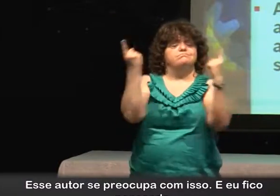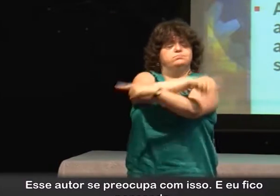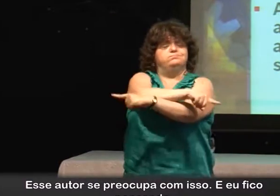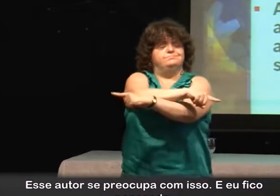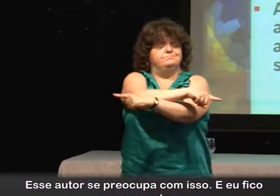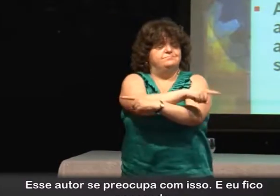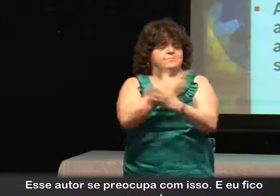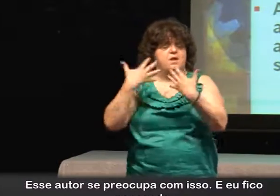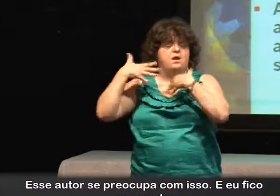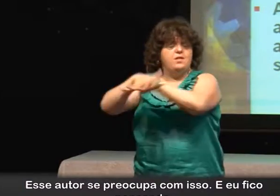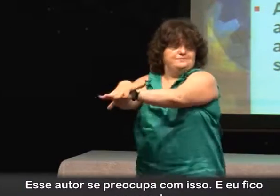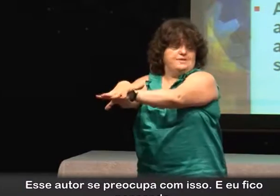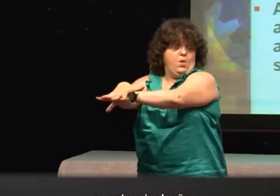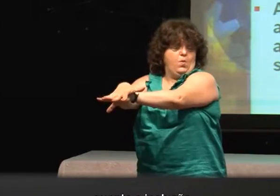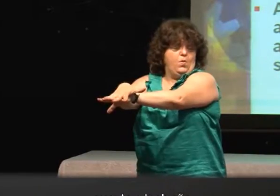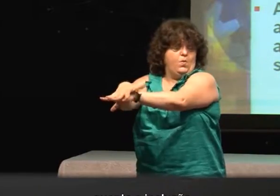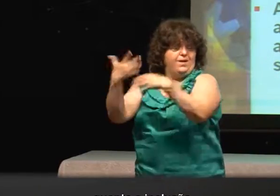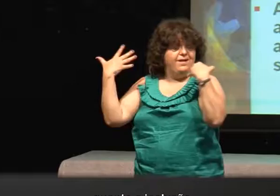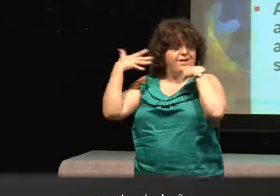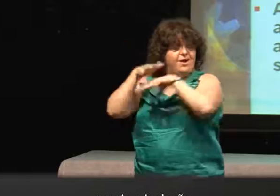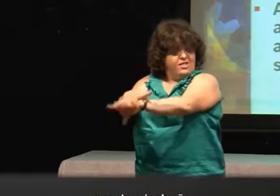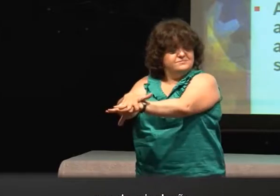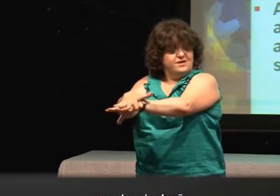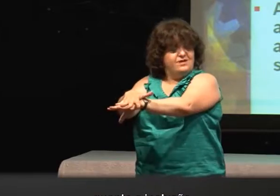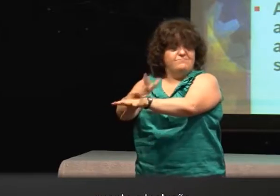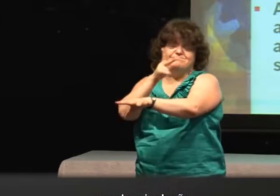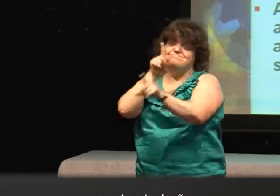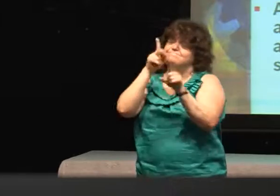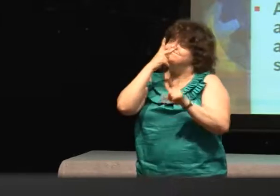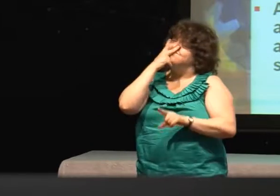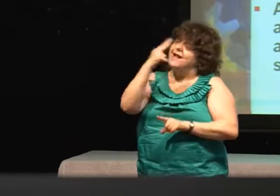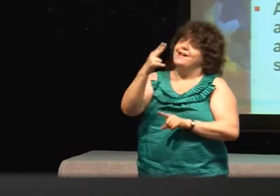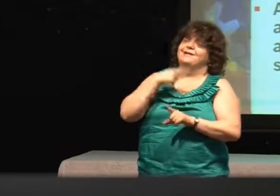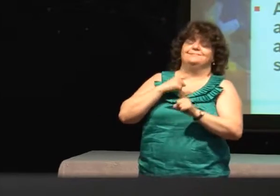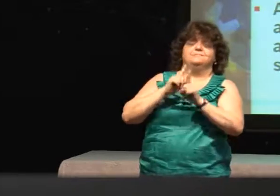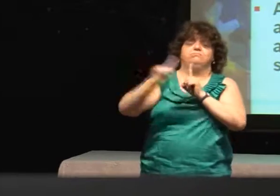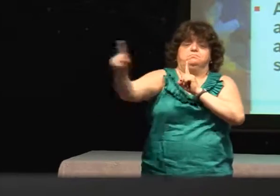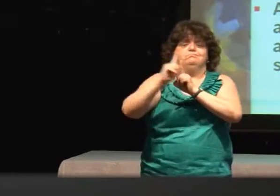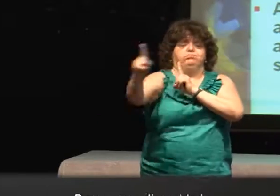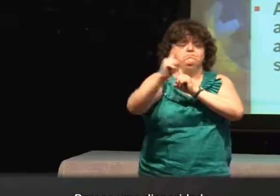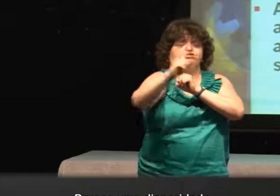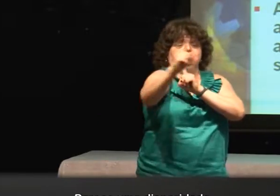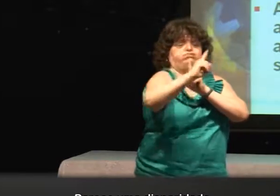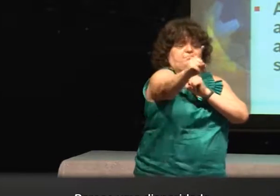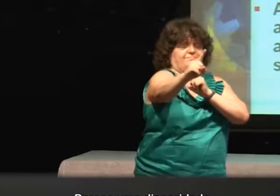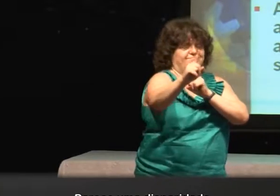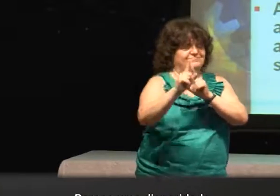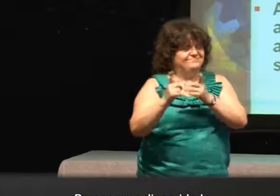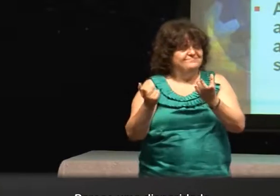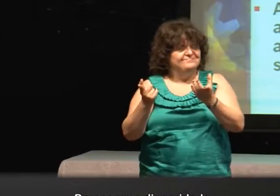E eu fico pensando, quanto à inclusão. Parece uma disparidade.